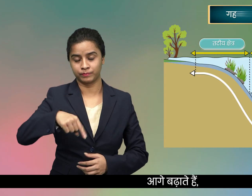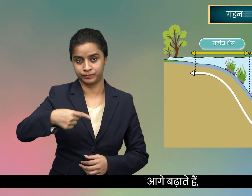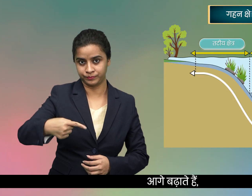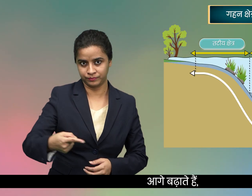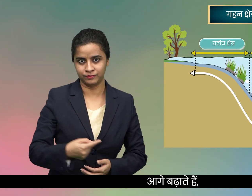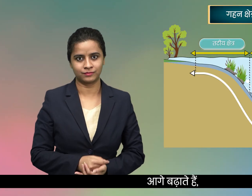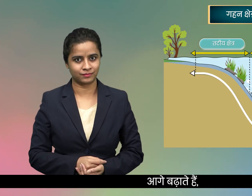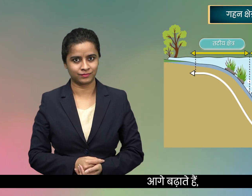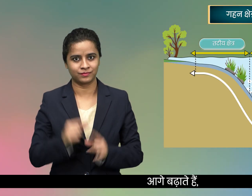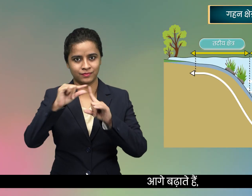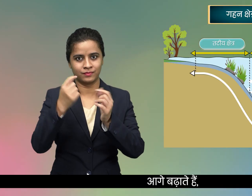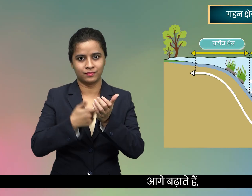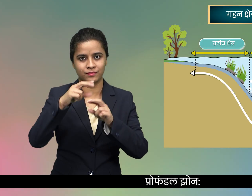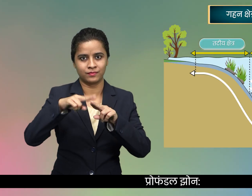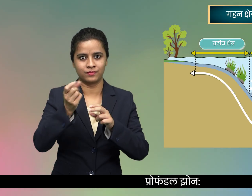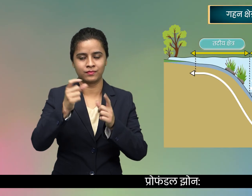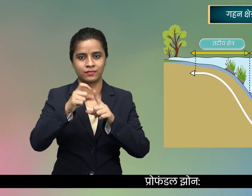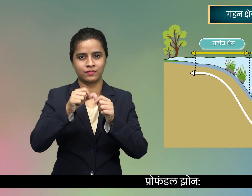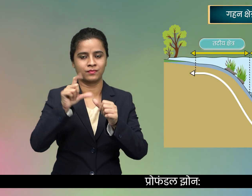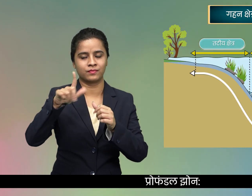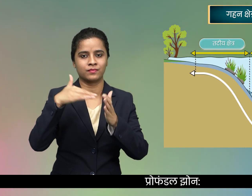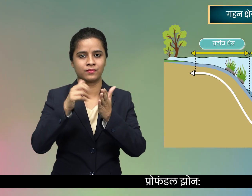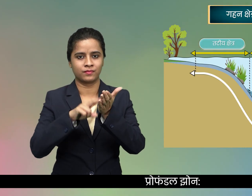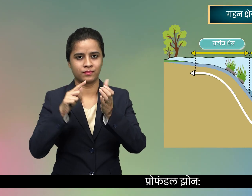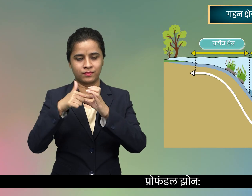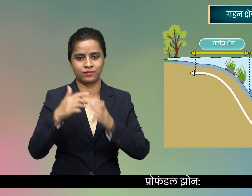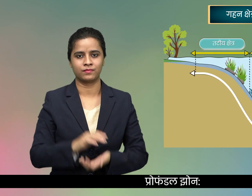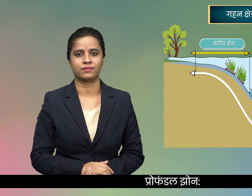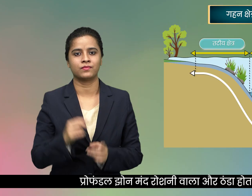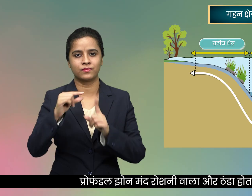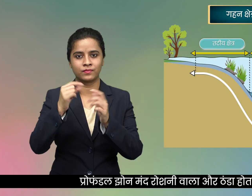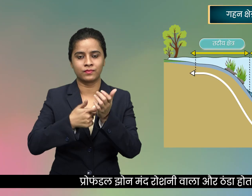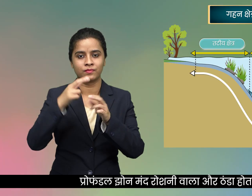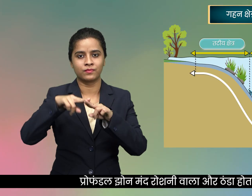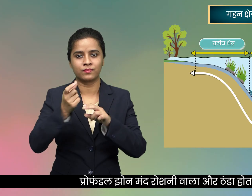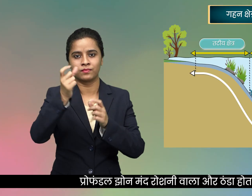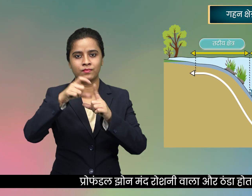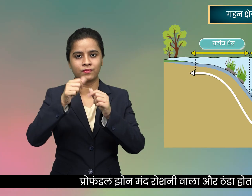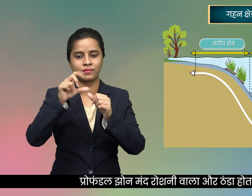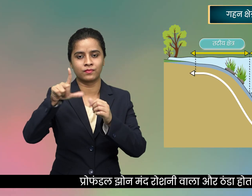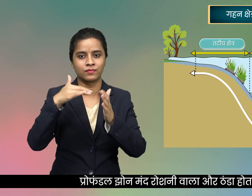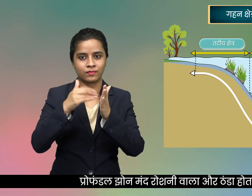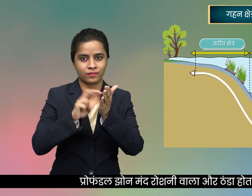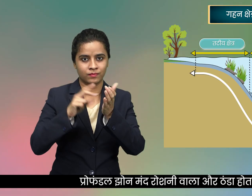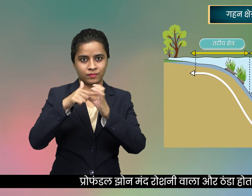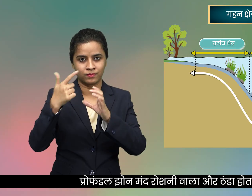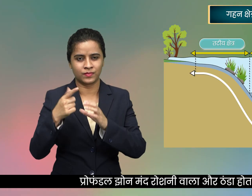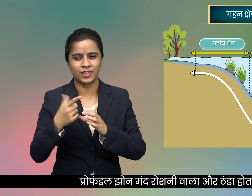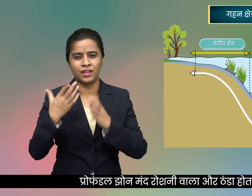आगे बढ़ाते हैं। फ्रॉन्टल जोन। फ्रॉन्टल जोन मंद रोशनी वाला